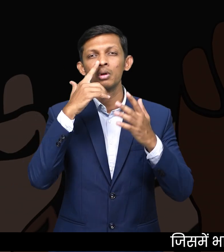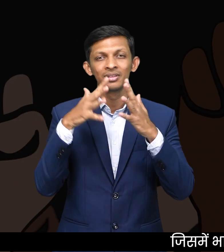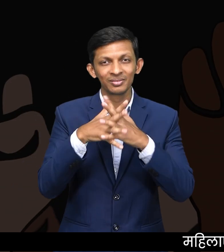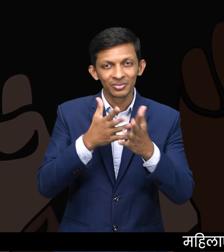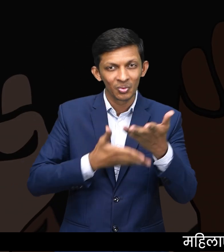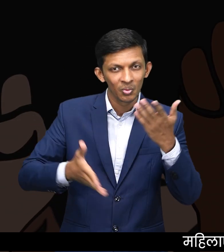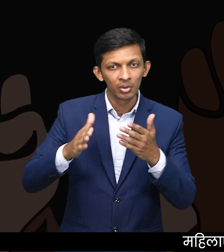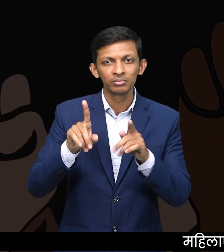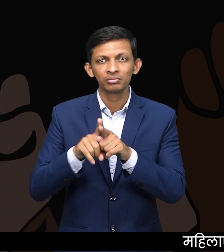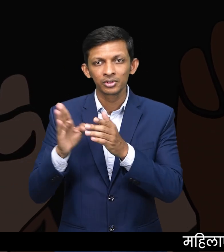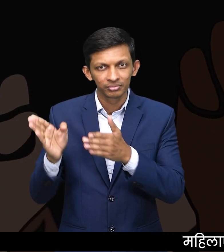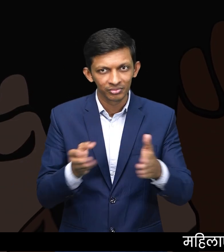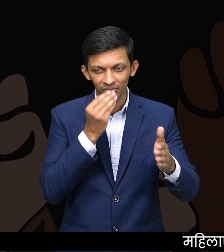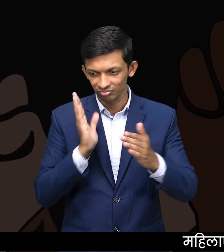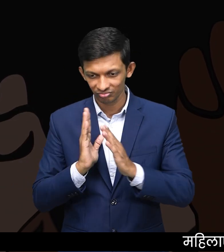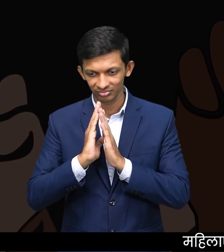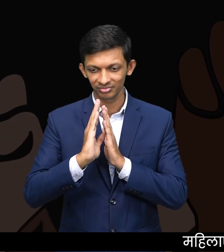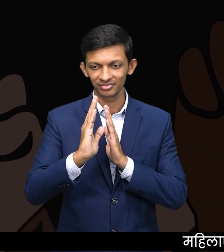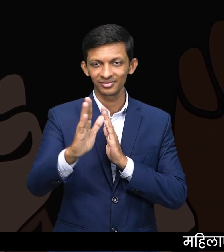दलित महिलाएं भोजन तैयार करती थीं।